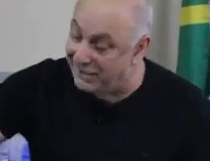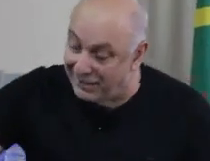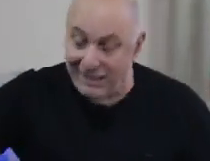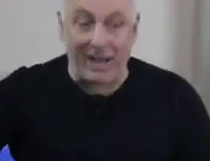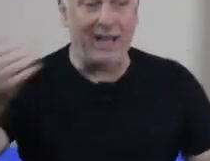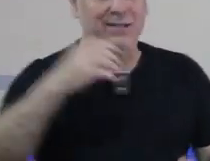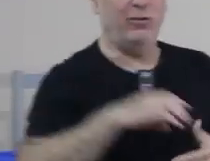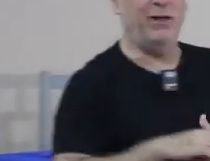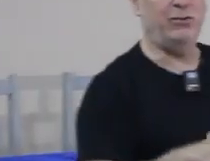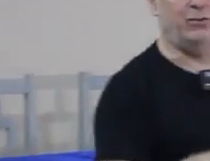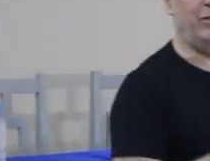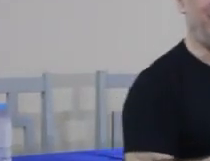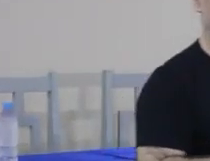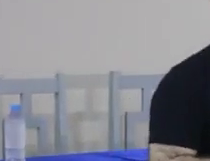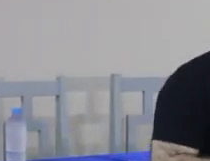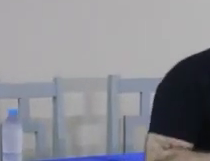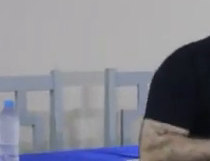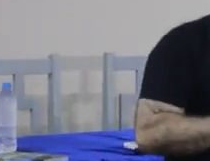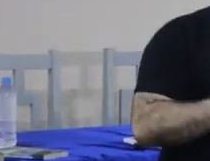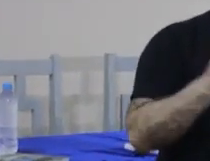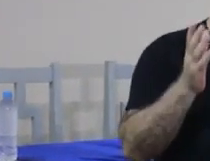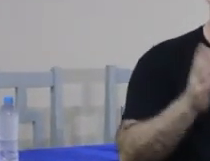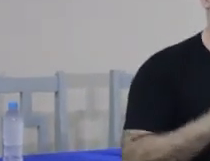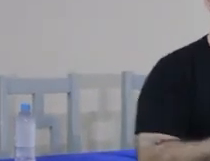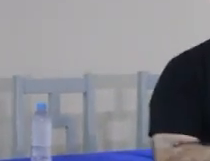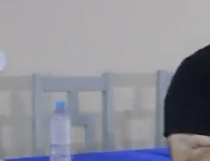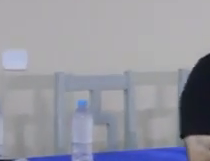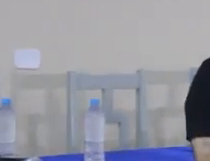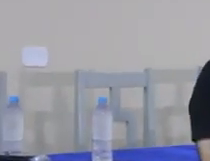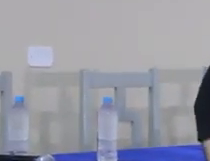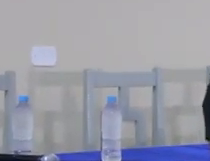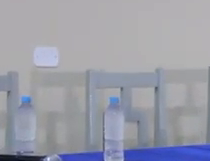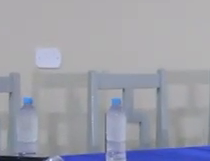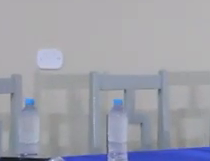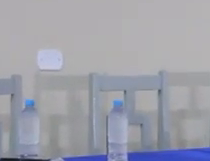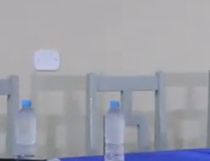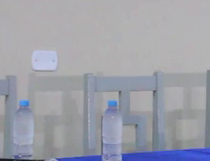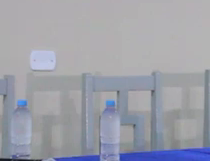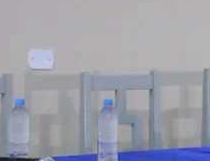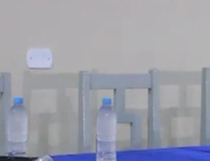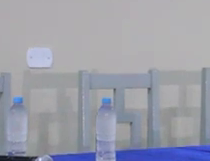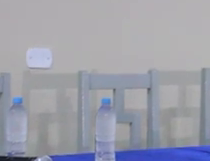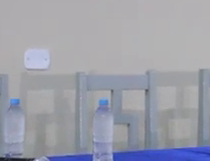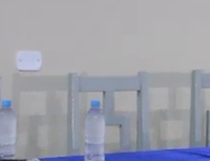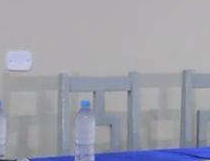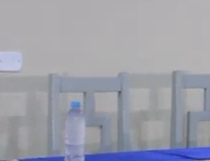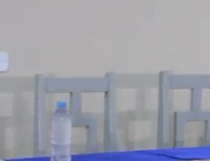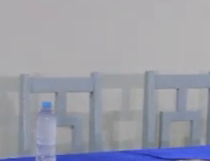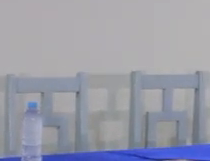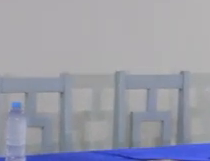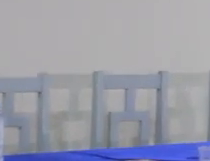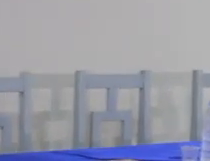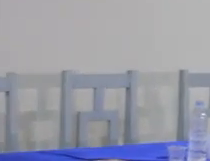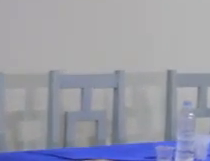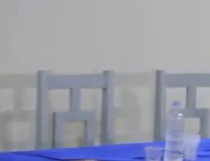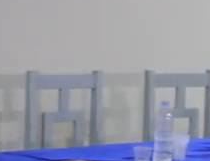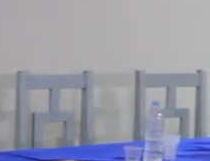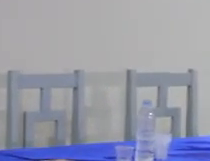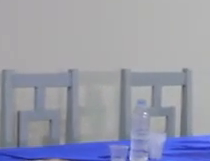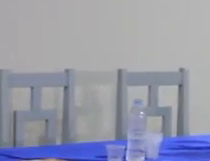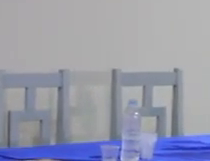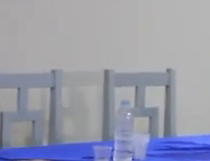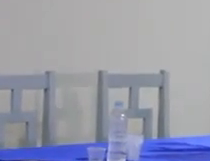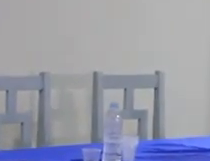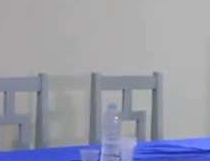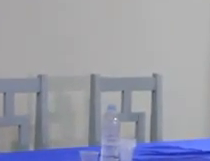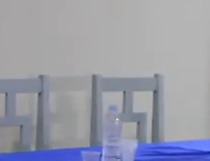na esquina de casa, no Mansur, Patrício, nosso, falei, olha, Mansur, vai ter